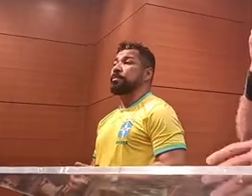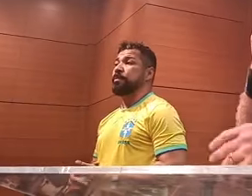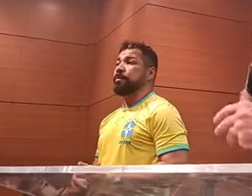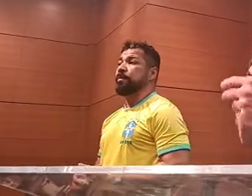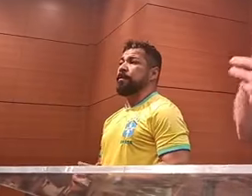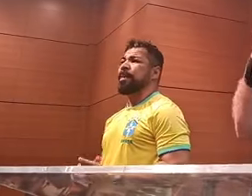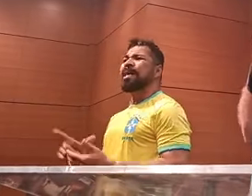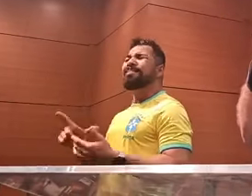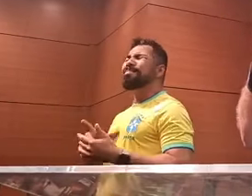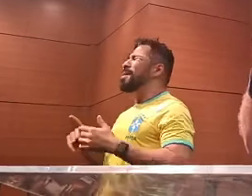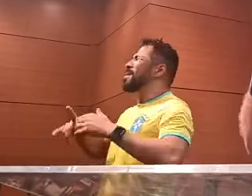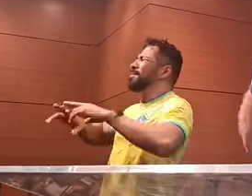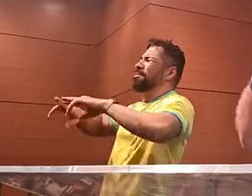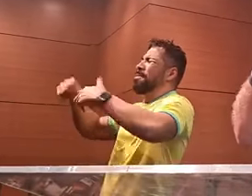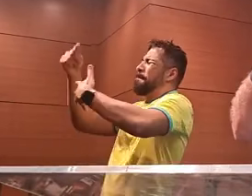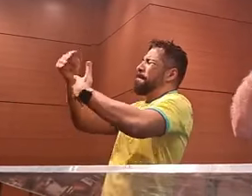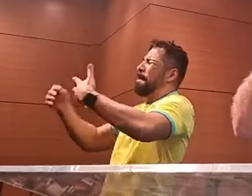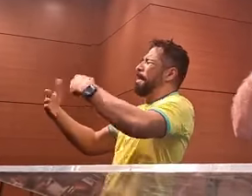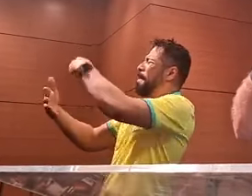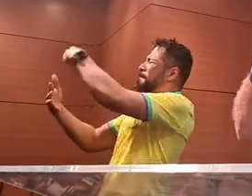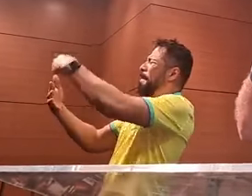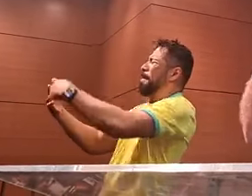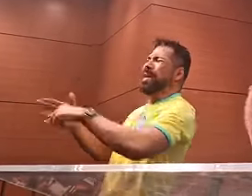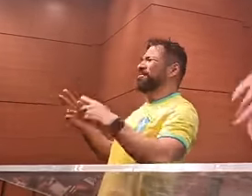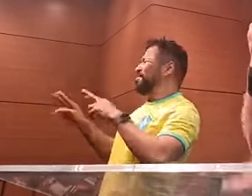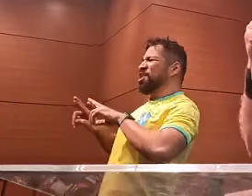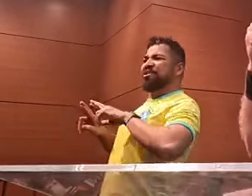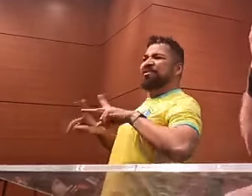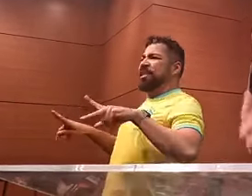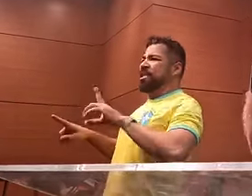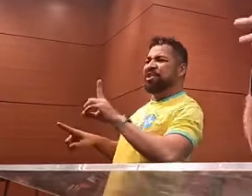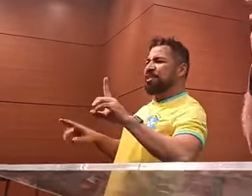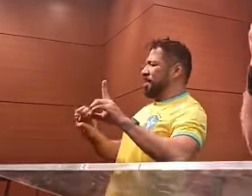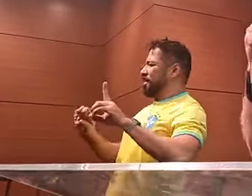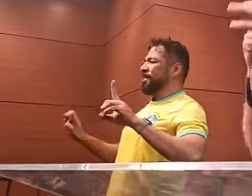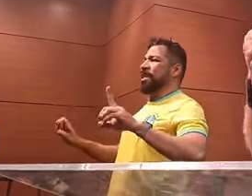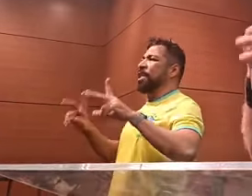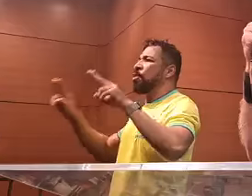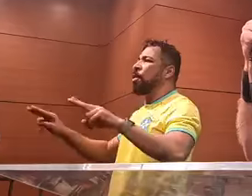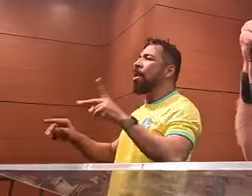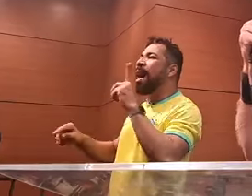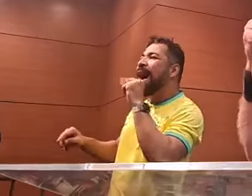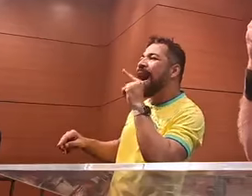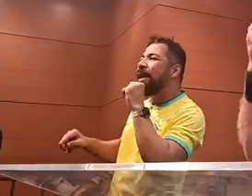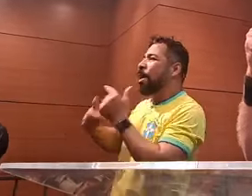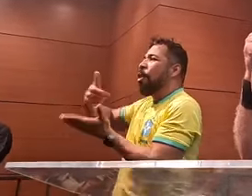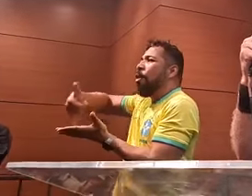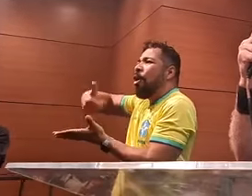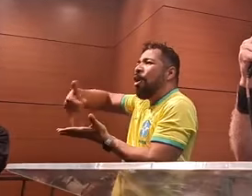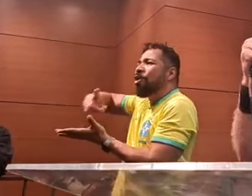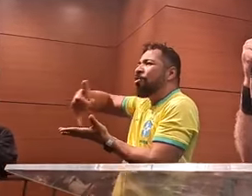direito. Há uma diferença enorme entre o lado de lá e o lado de cá. É como água e